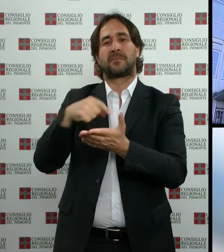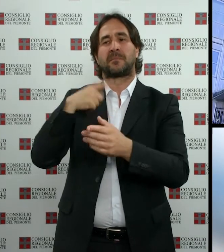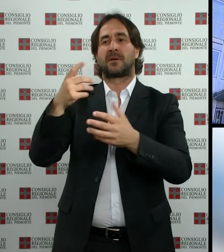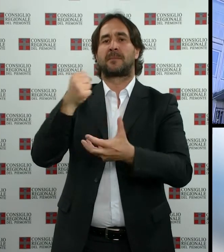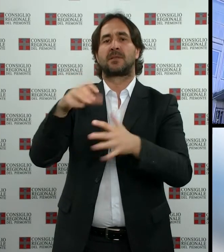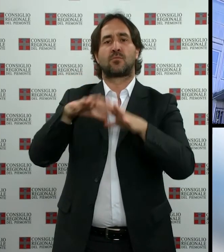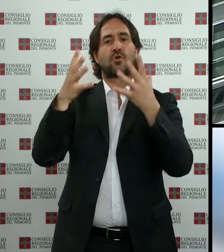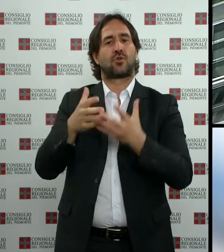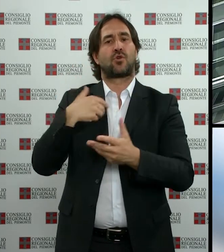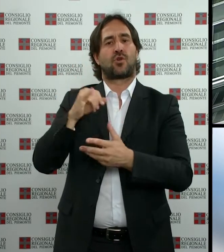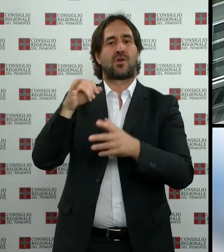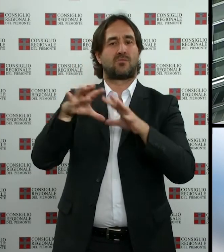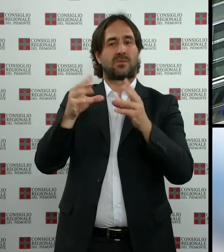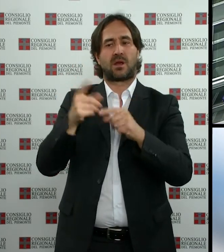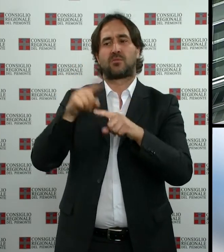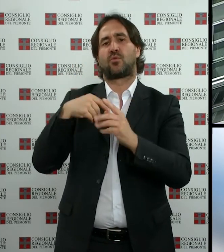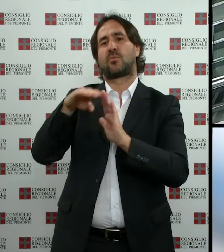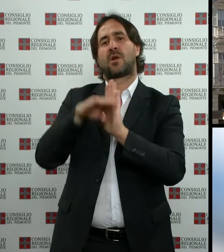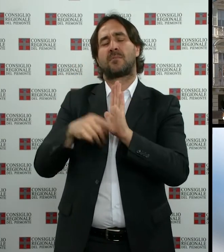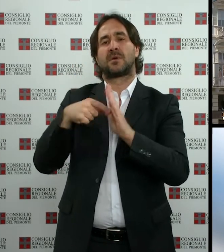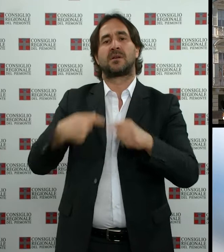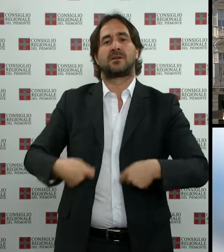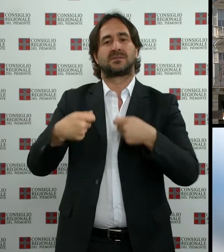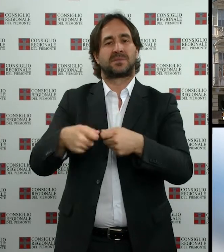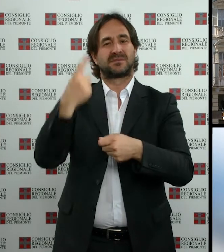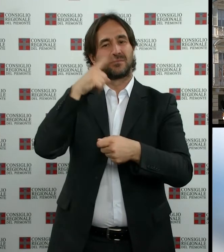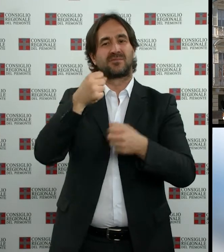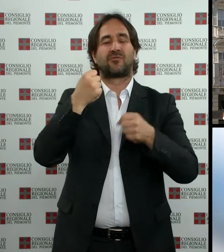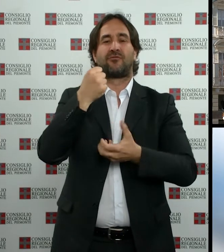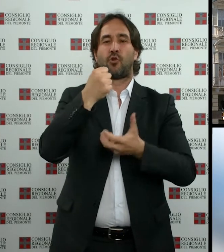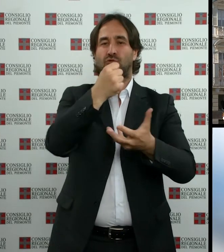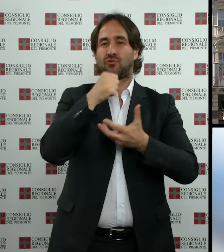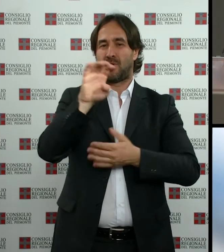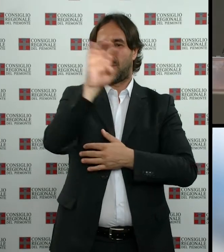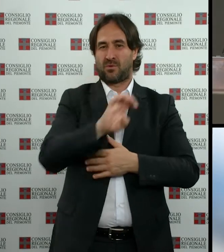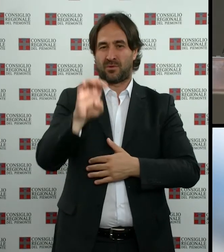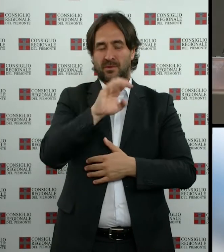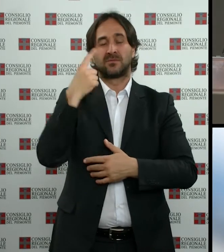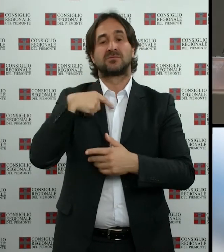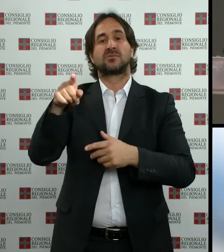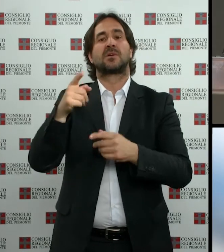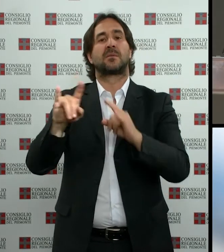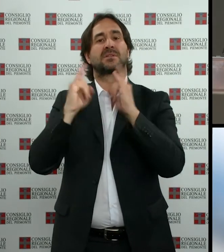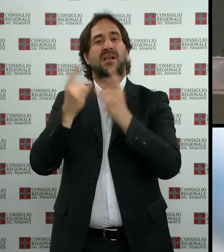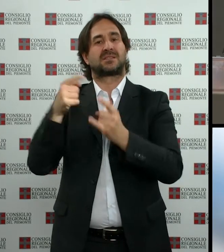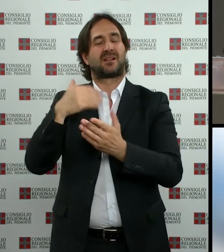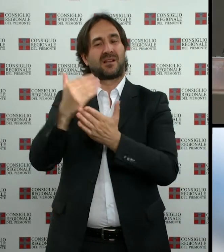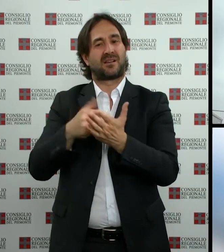immobiliare e i programmi di spesa dei fondi europei. Si è parlato anche del palazzo di Piazza Castello, che sarà messo in vendita quando la Giunta regionale si trasferirà